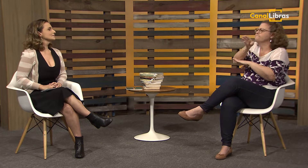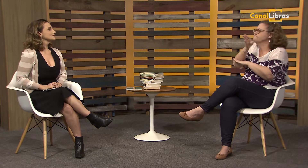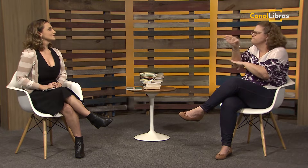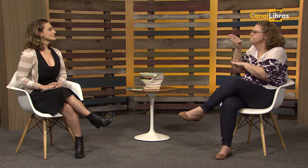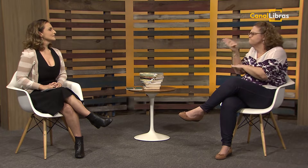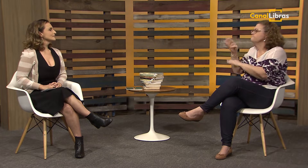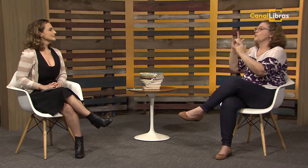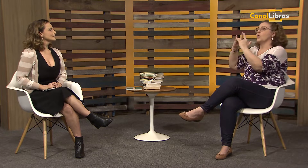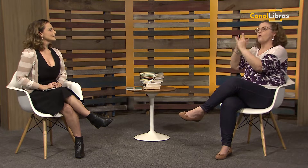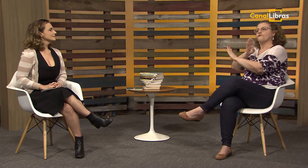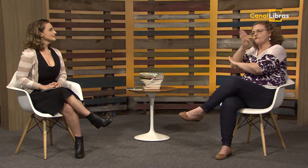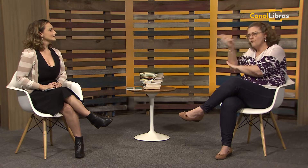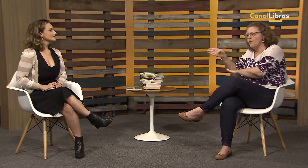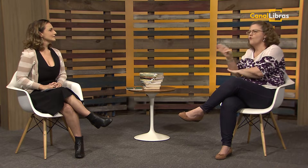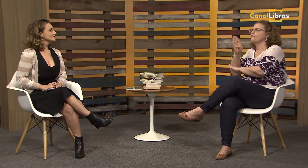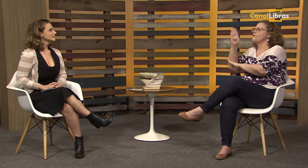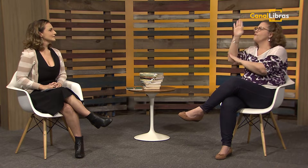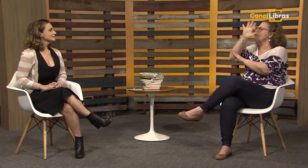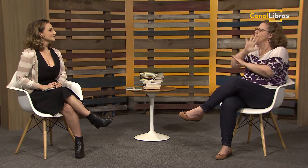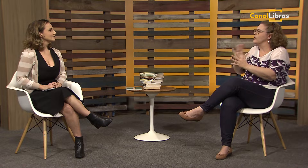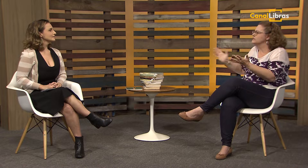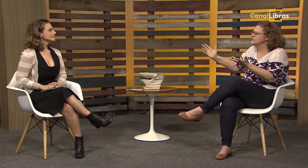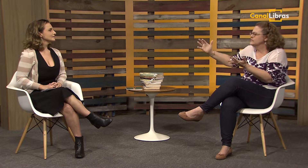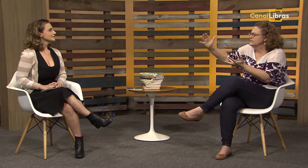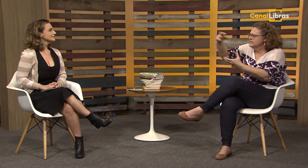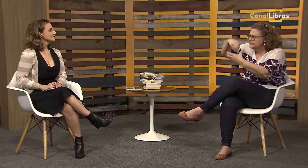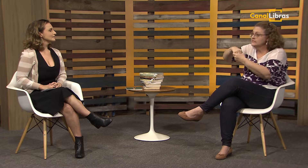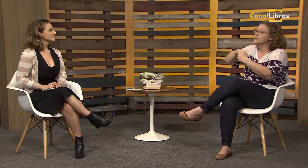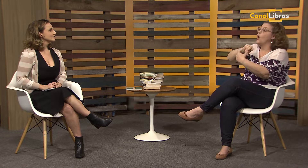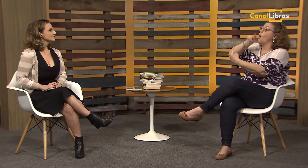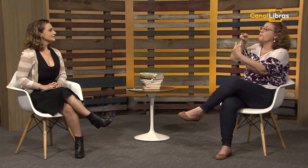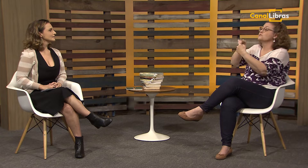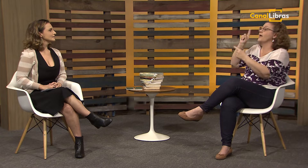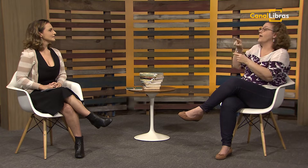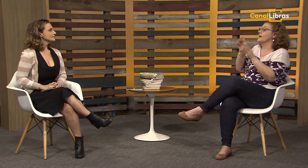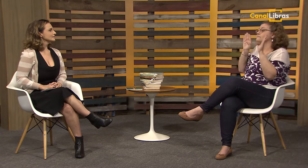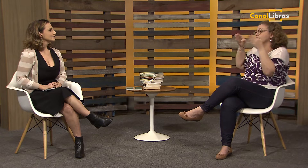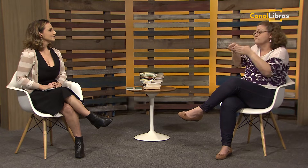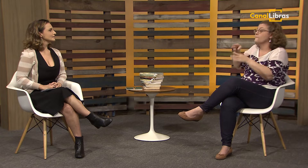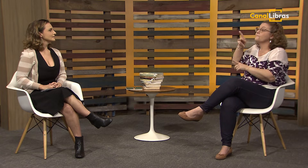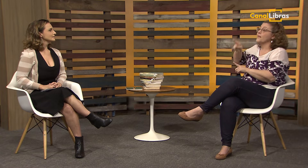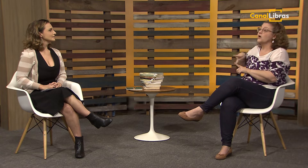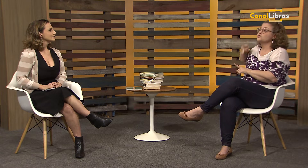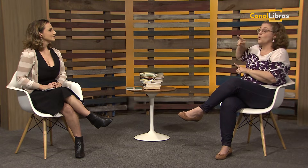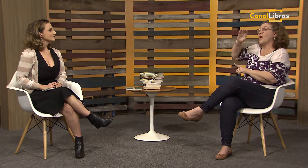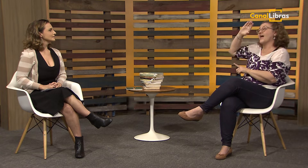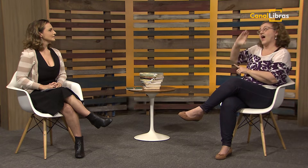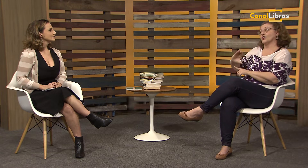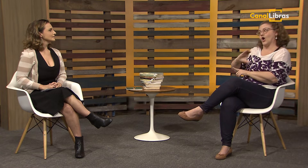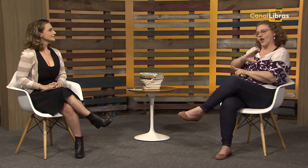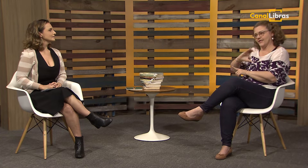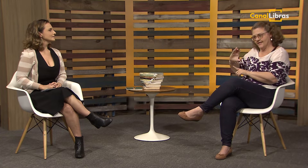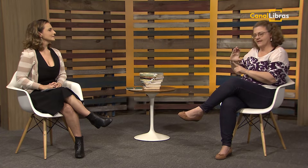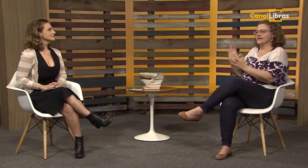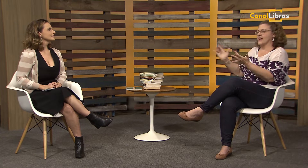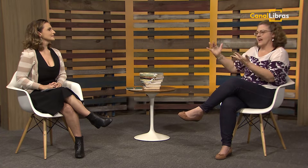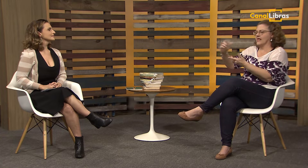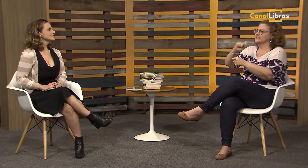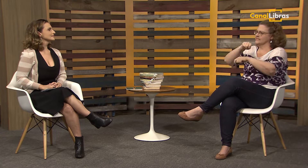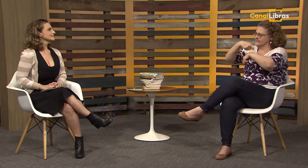do INES. O objetivo do seu levantamento era catalogar os sinais para a pastoral da Igreja Católica. E o terceiro dicionário foi